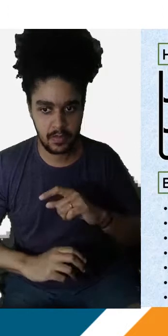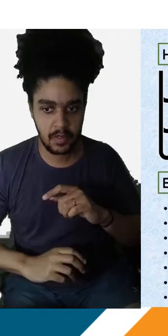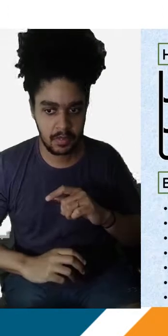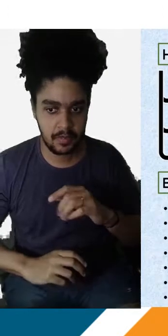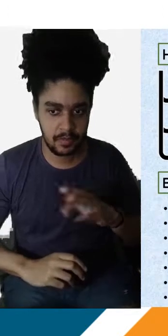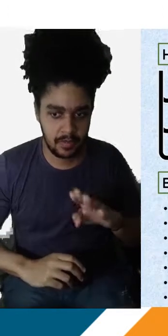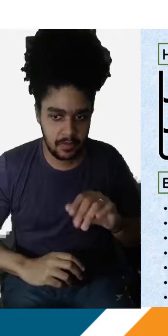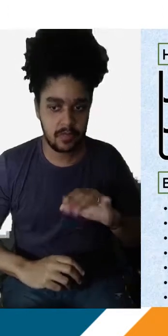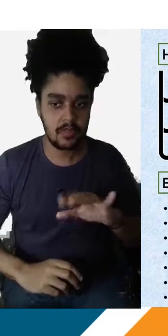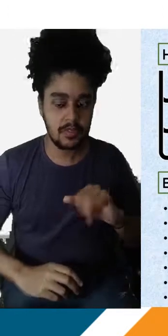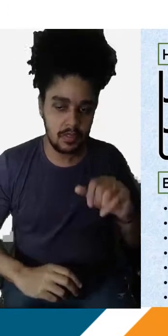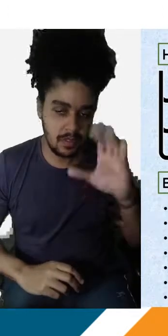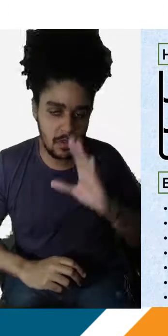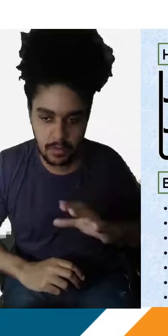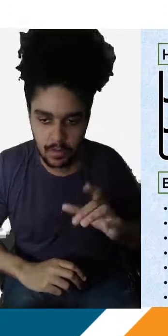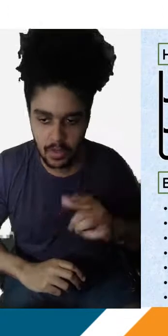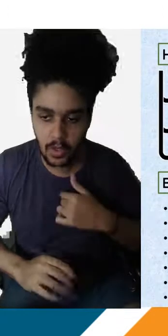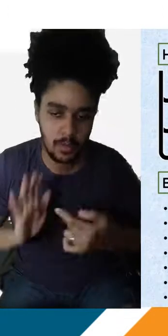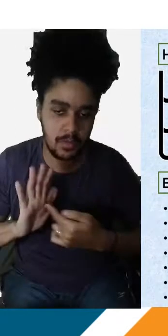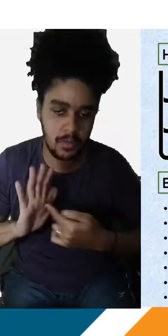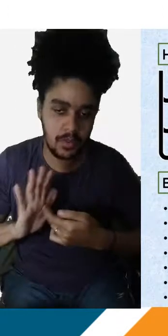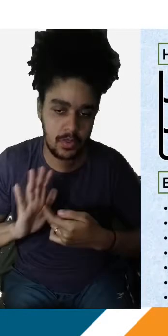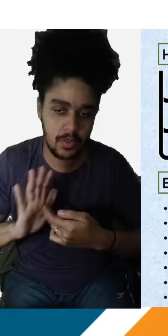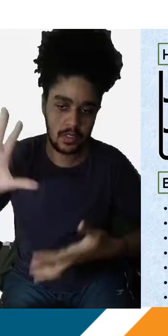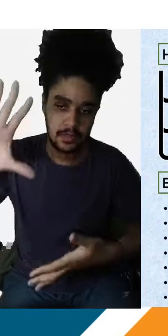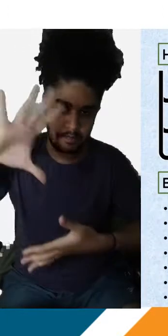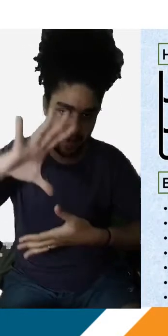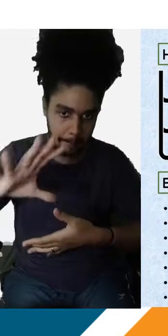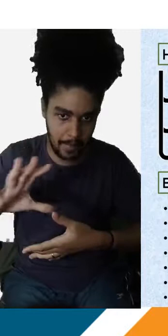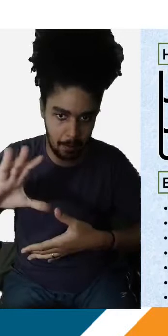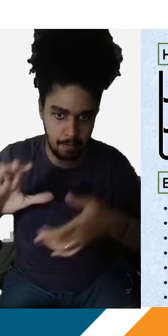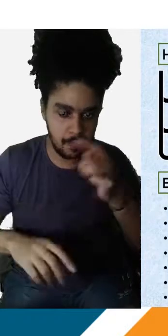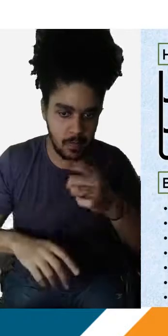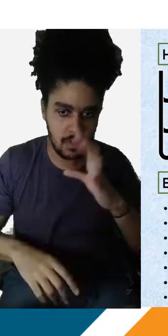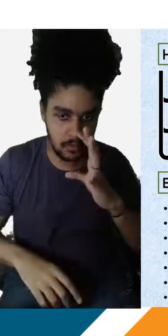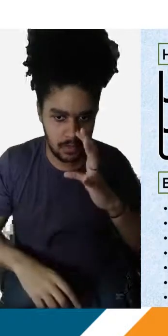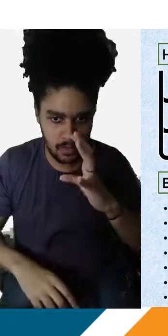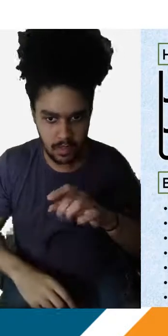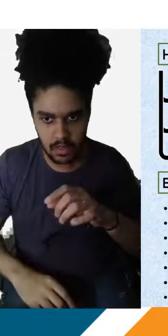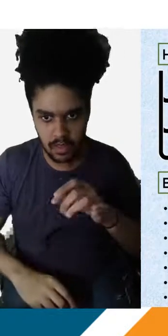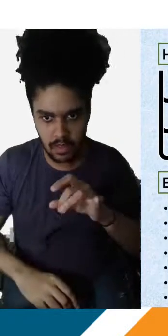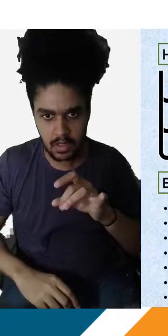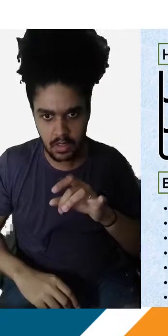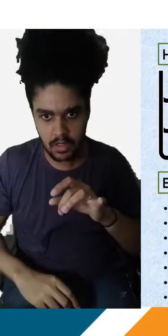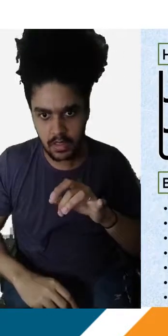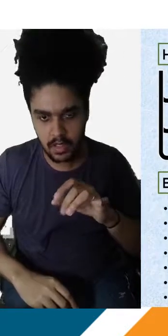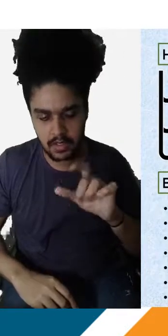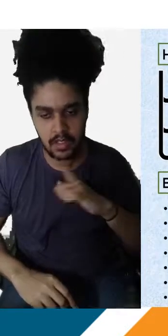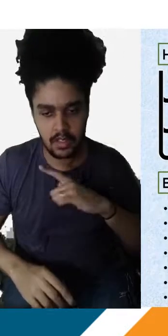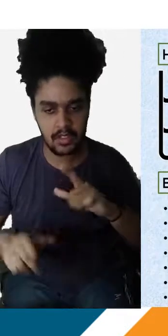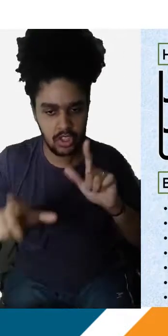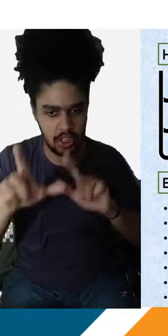bacias hidrográficas do Brasil, eu trouxe esse mapa onde a gente pode observar e identificar através das legendas